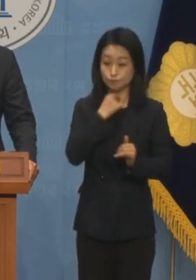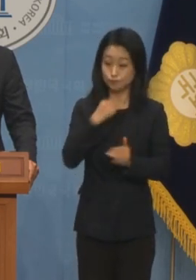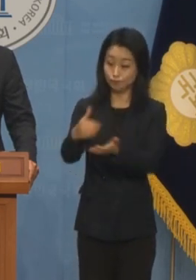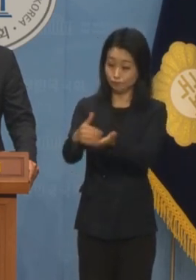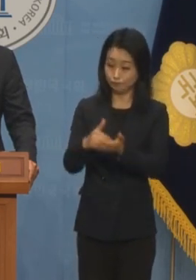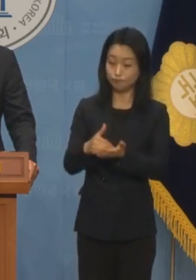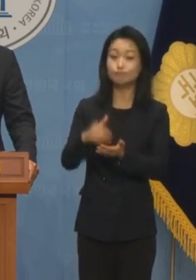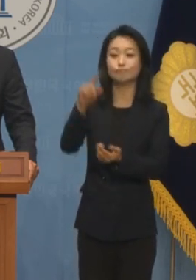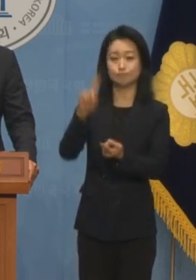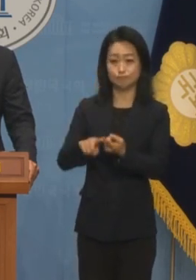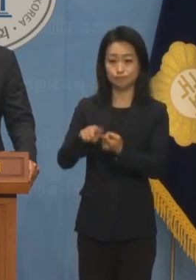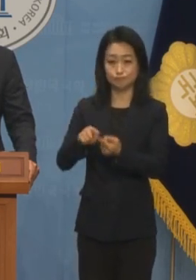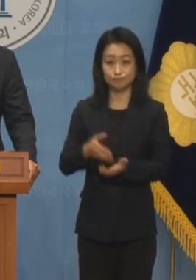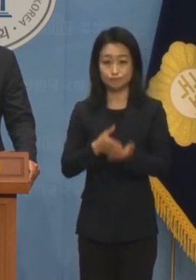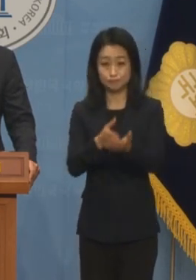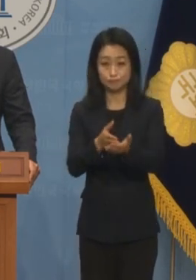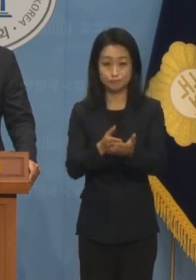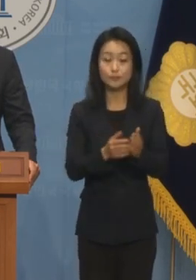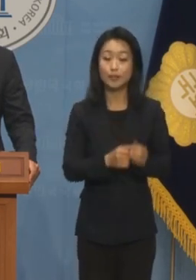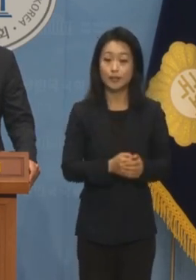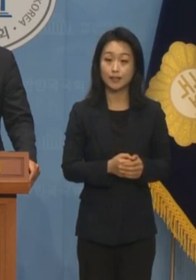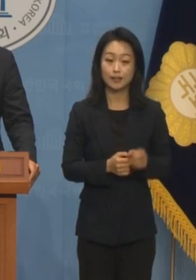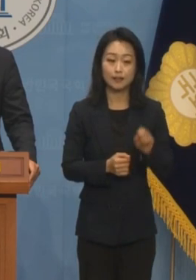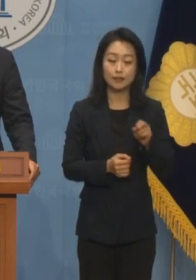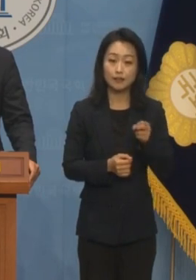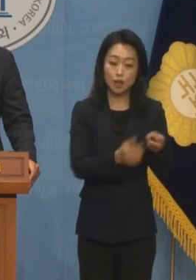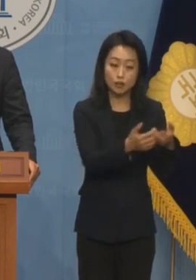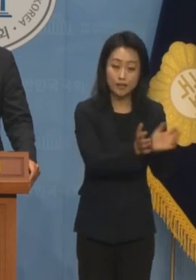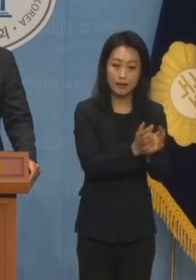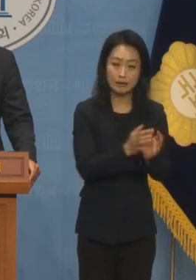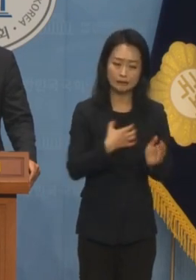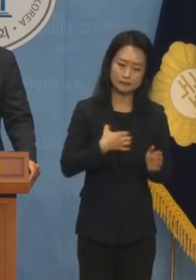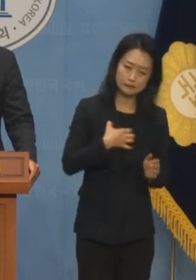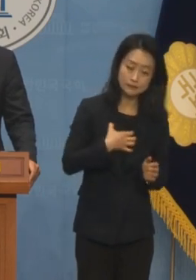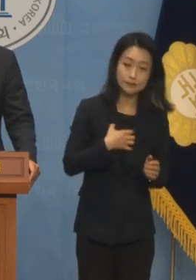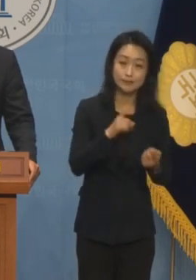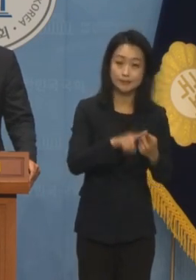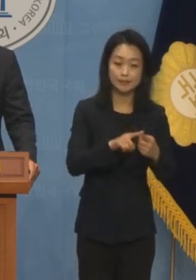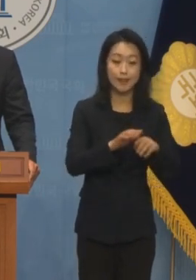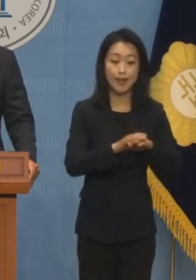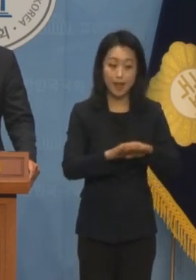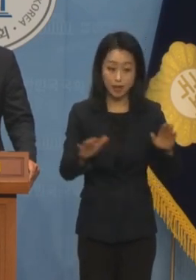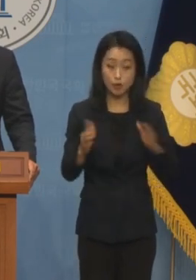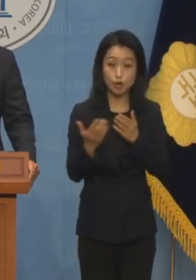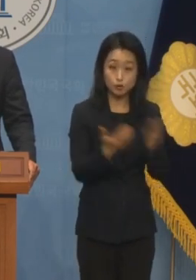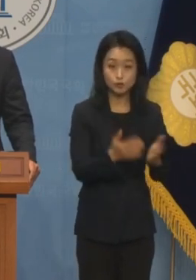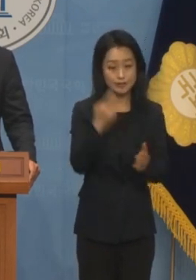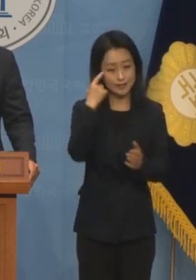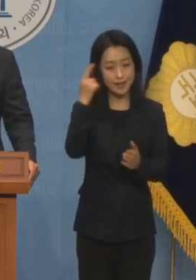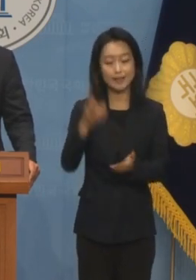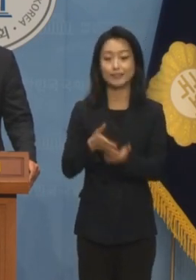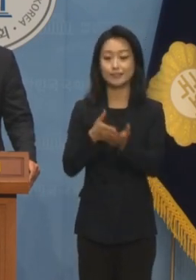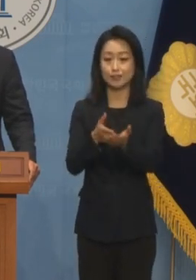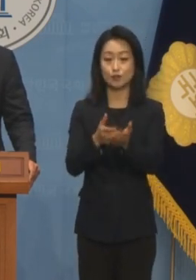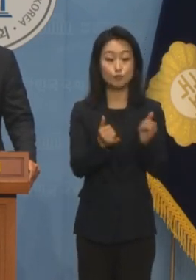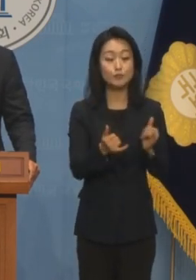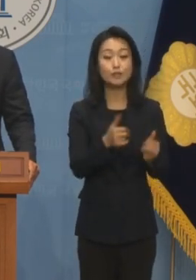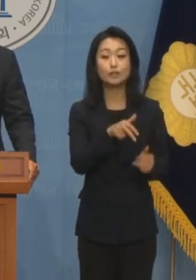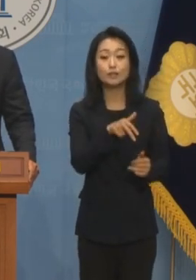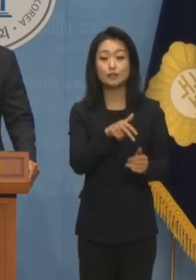대통령과 여당의 우려를 해소한 법안입니다. 국민의힘 의원들에게